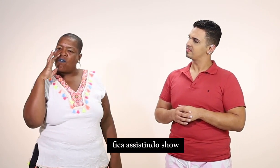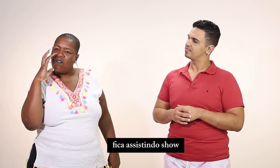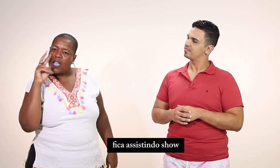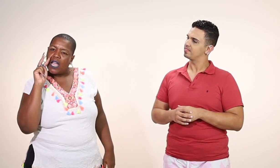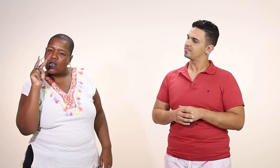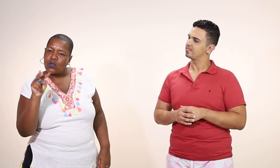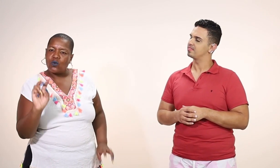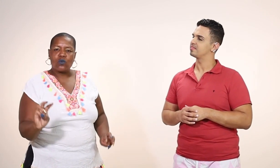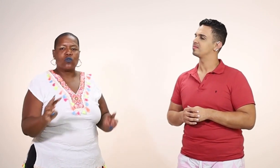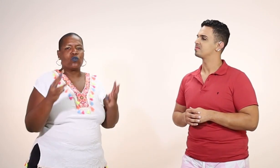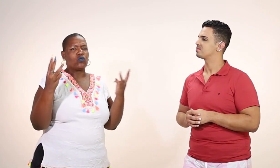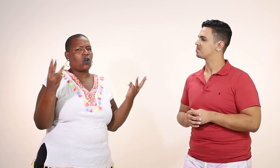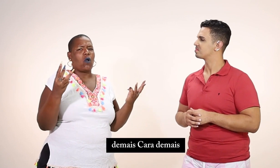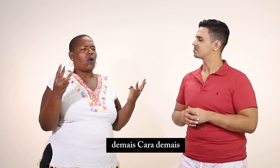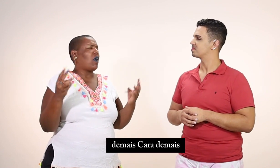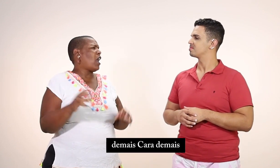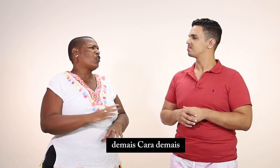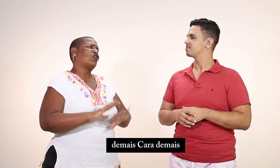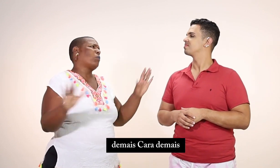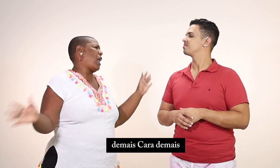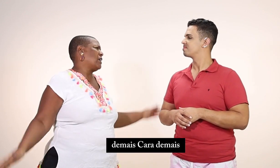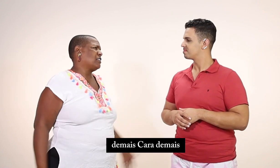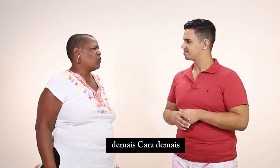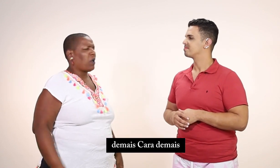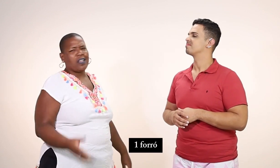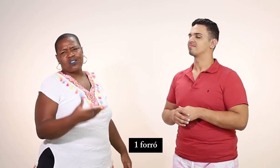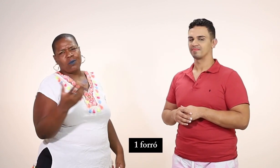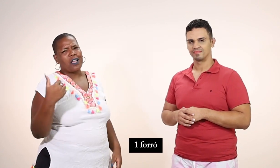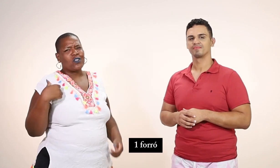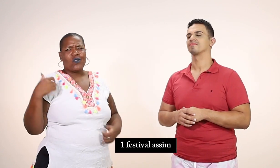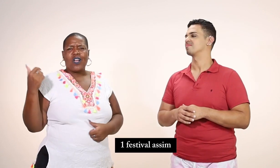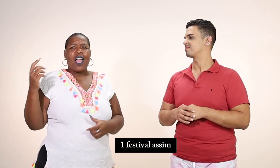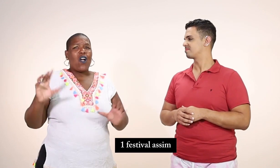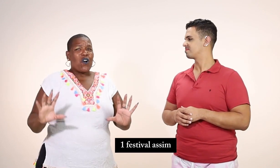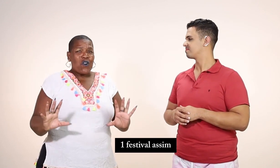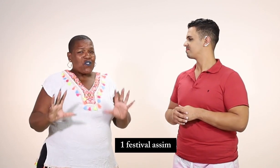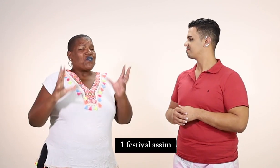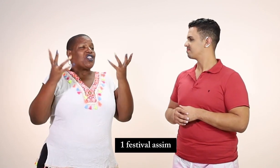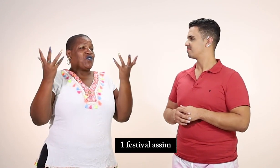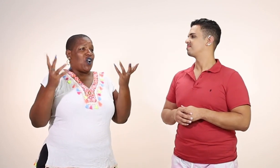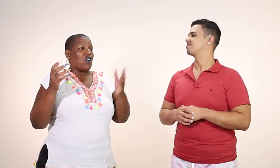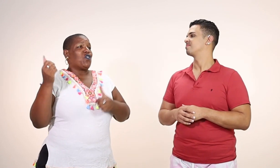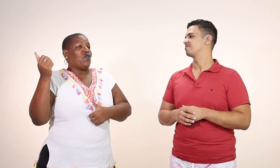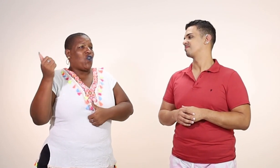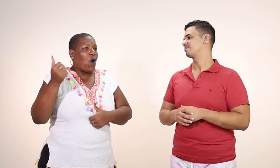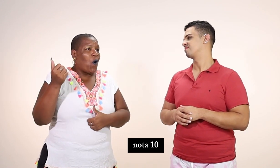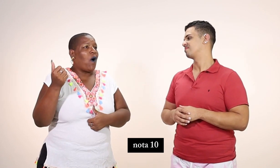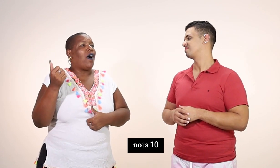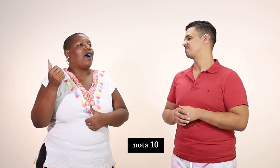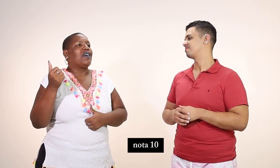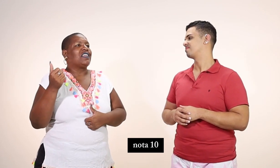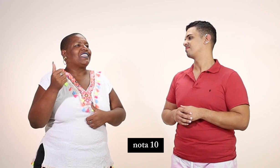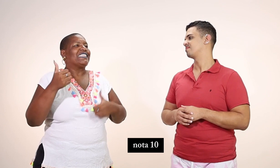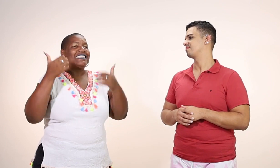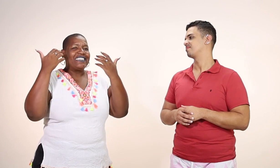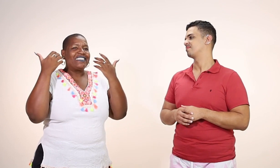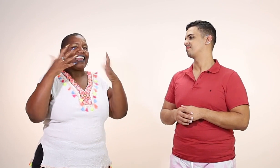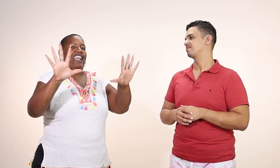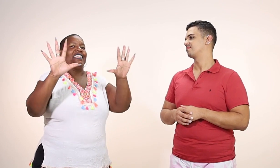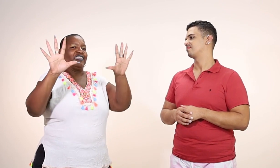show. Demais, cara, demais. Um forró, um festival assim, nota 10. E